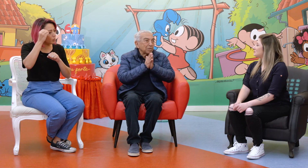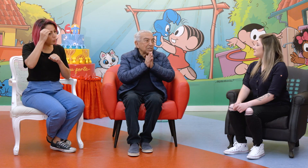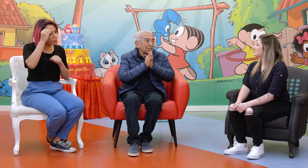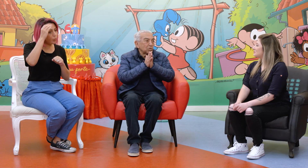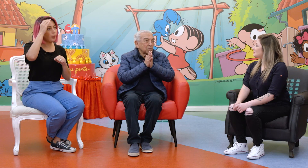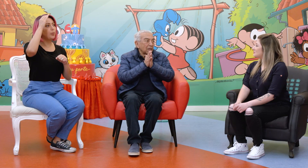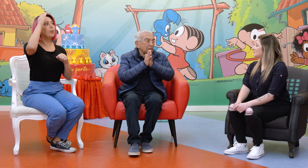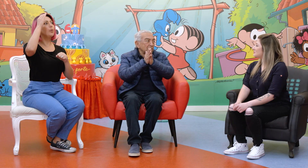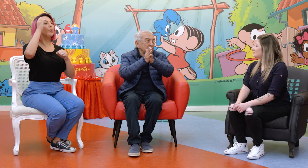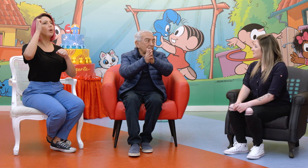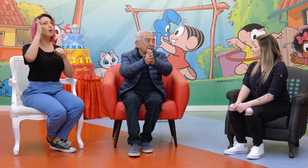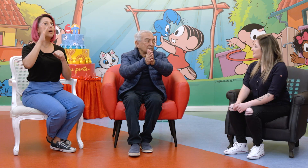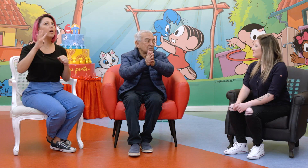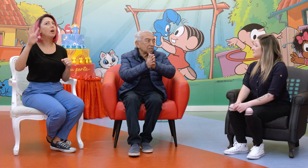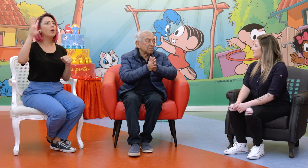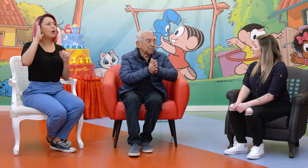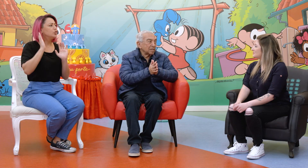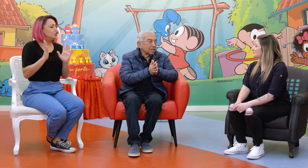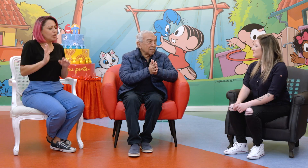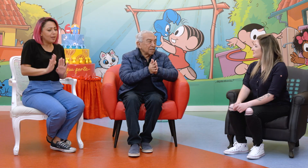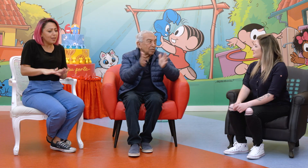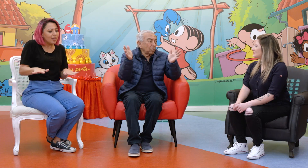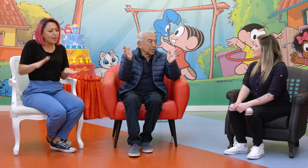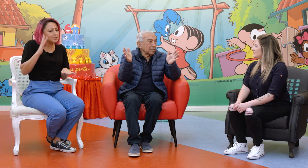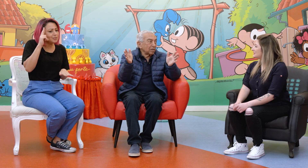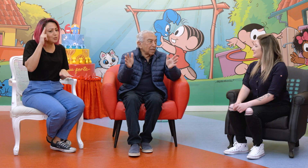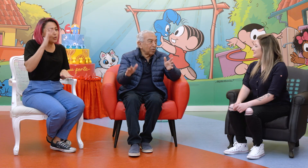eu comecei a sonhar desde criança.